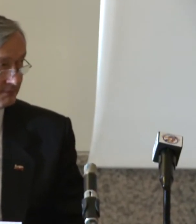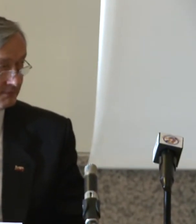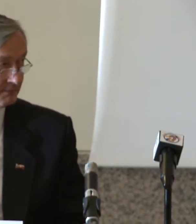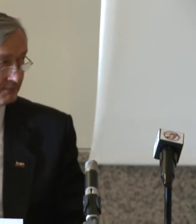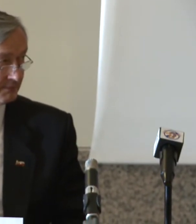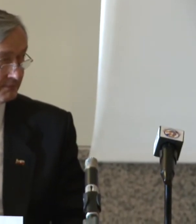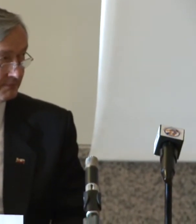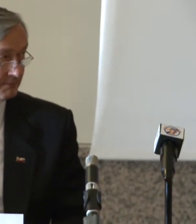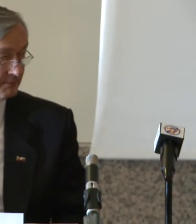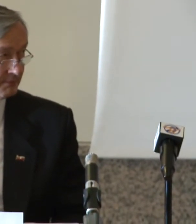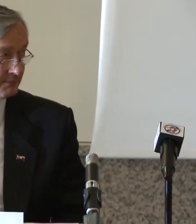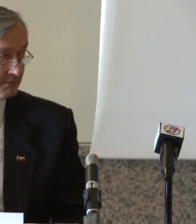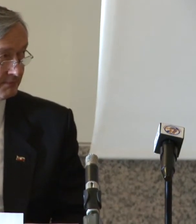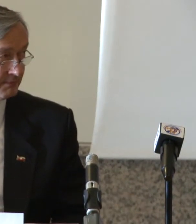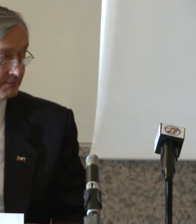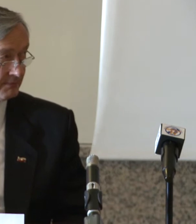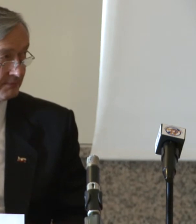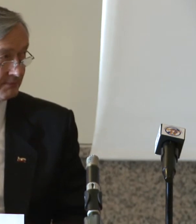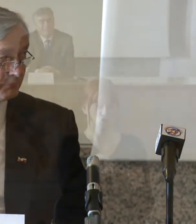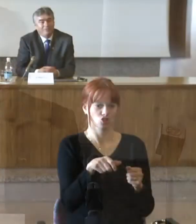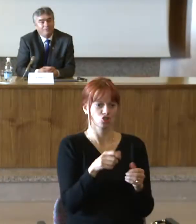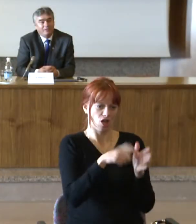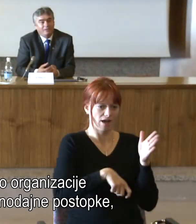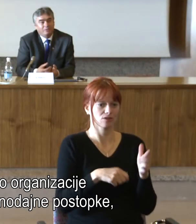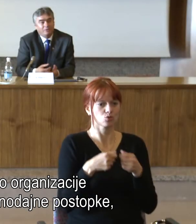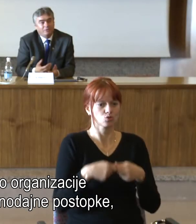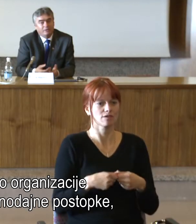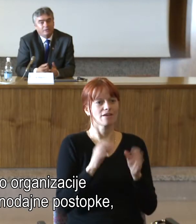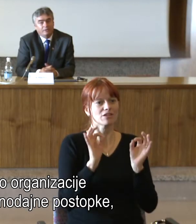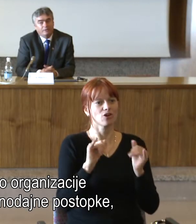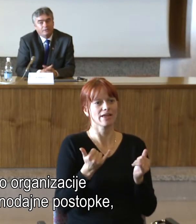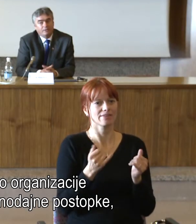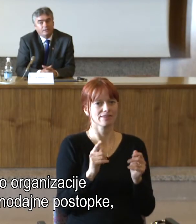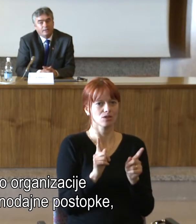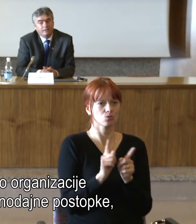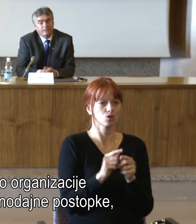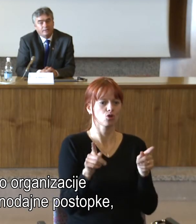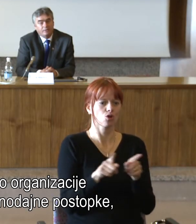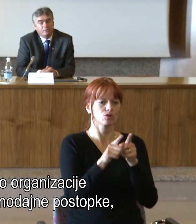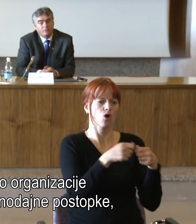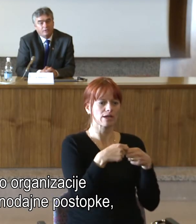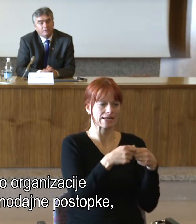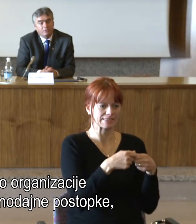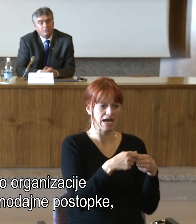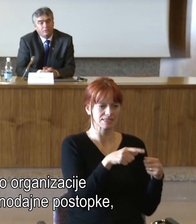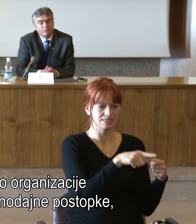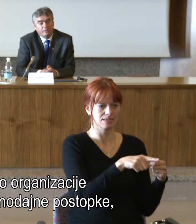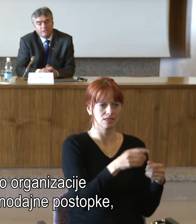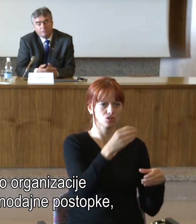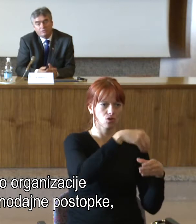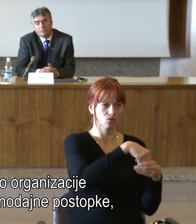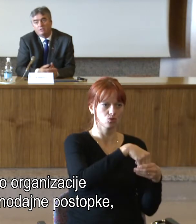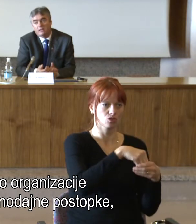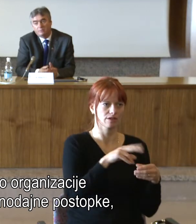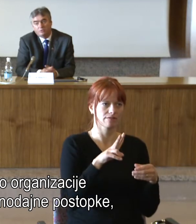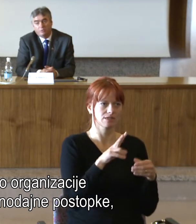5 minut na vsakega, tako da mi dovolite, če bom slučajno. Fino je, da tudi kot organizacije, da ste vključeni tudi v